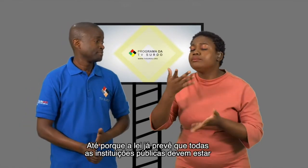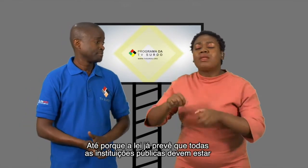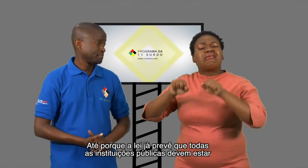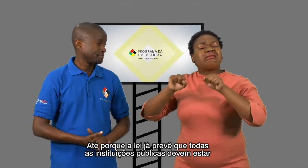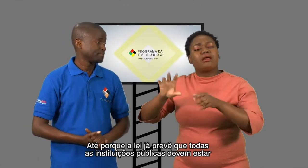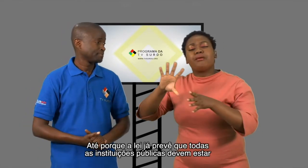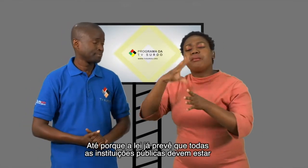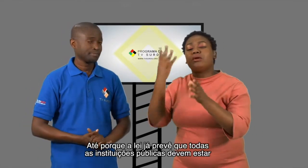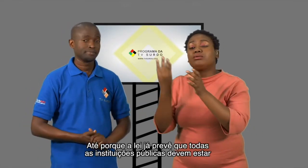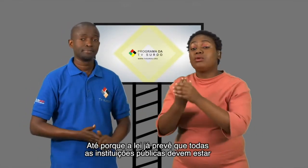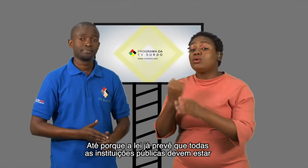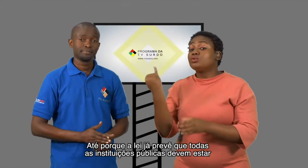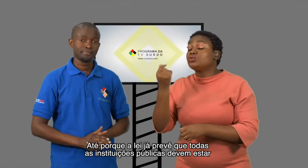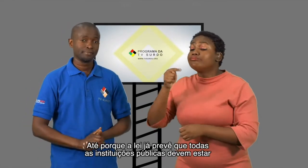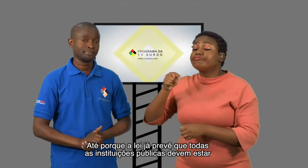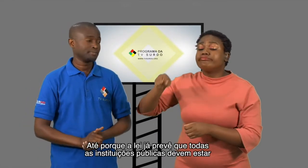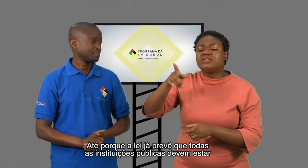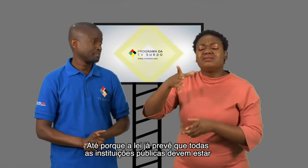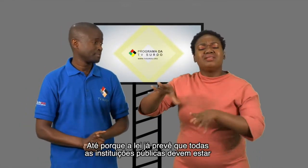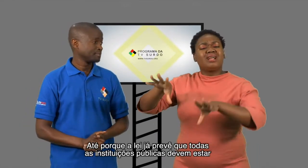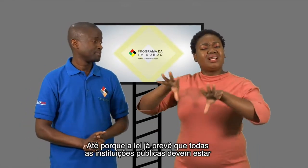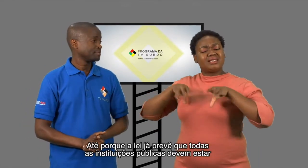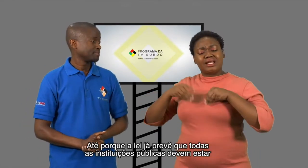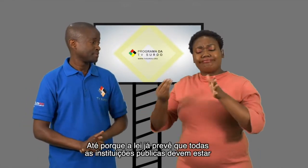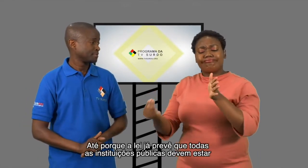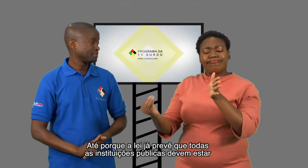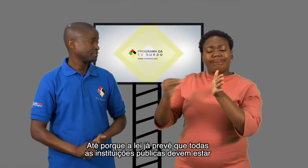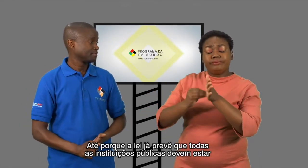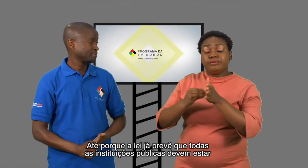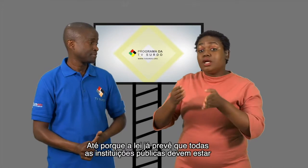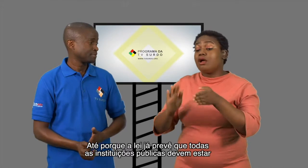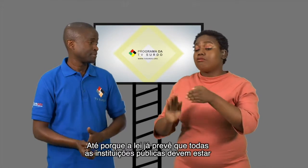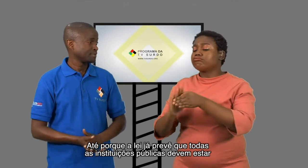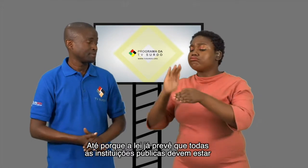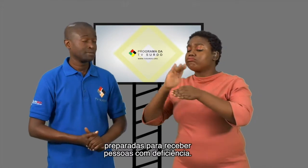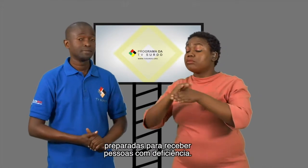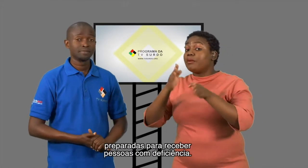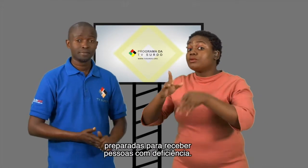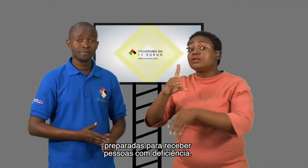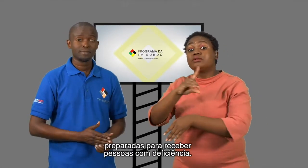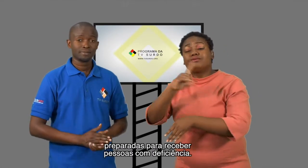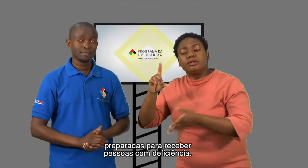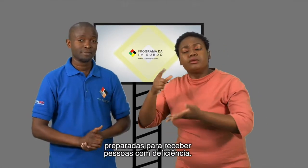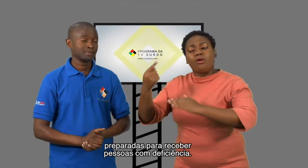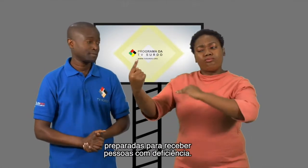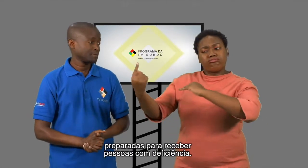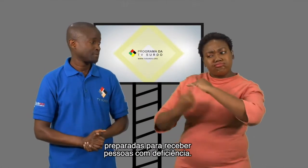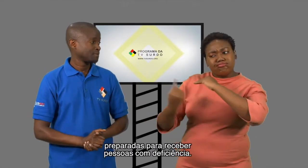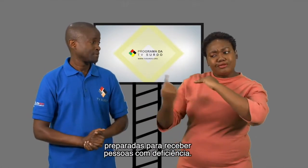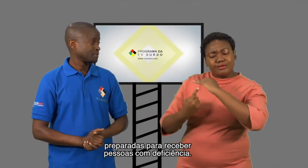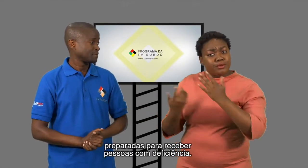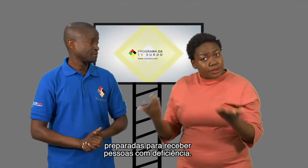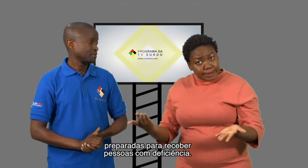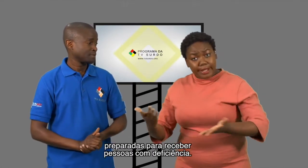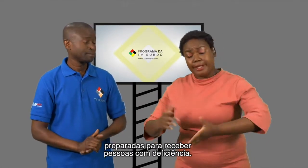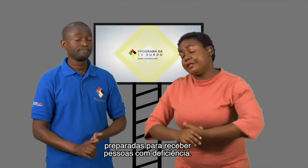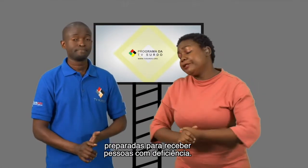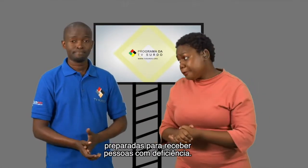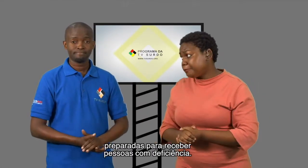Até porque a lei já prevê que todas as instituições públicas devem estar preparadas para receber pessoas